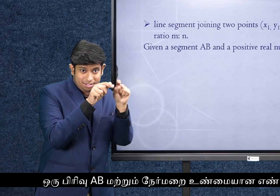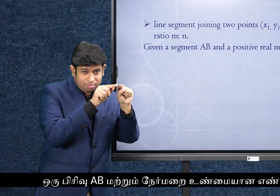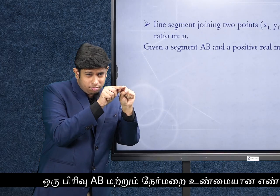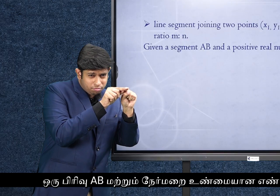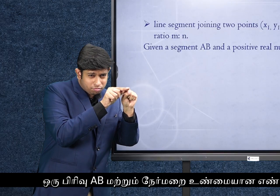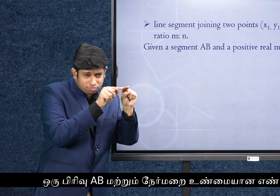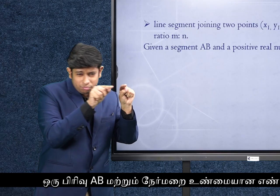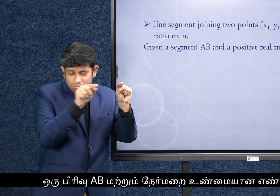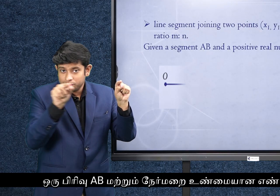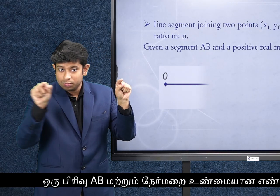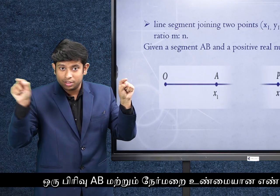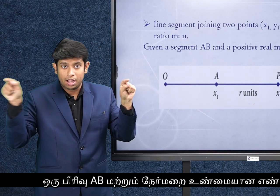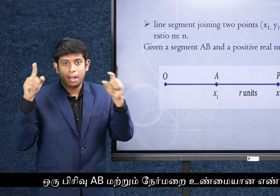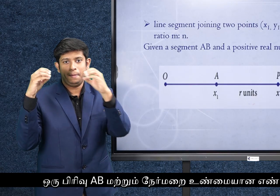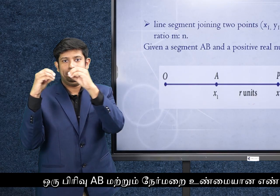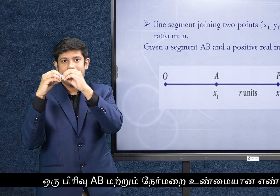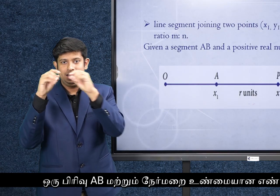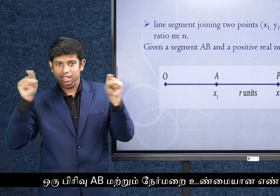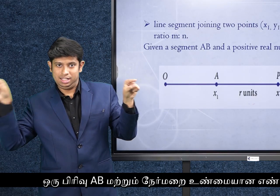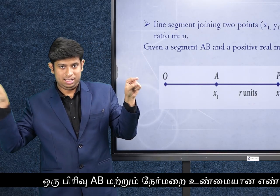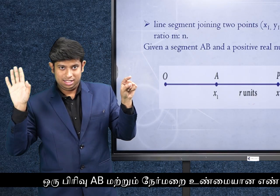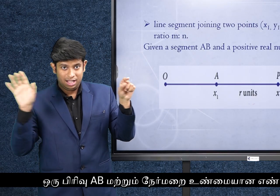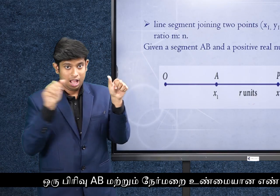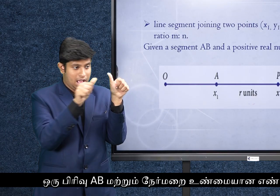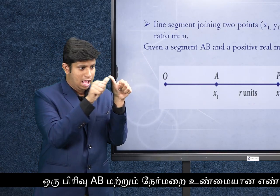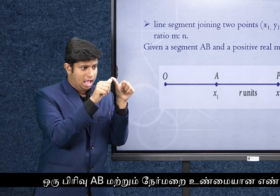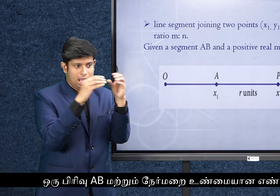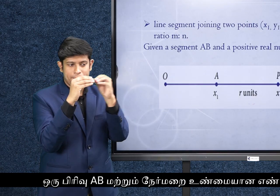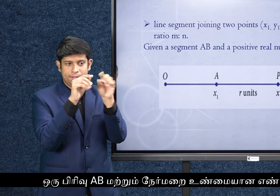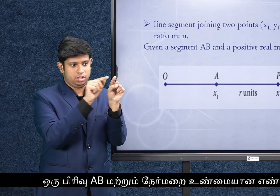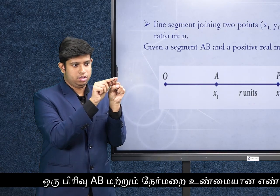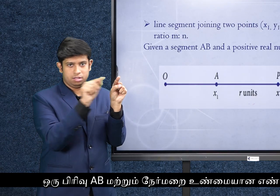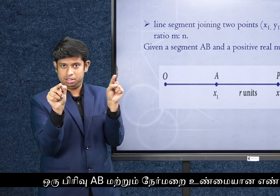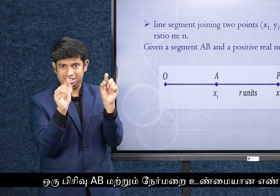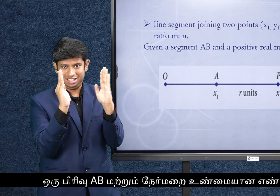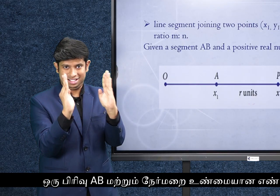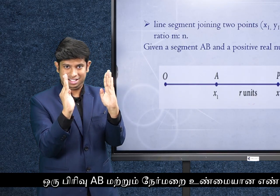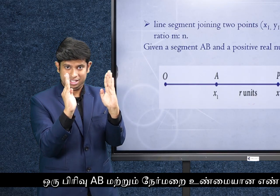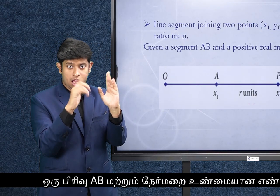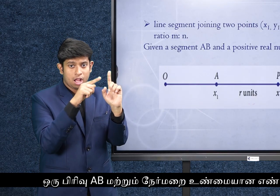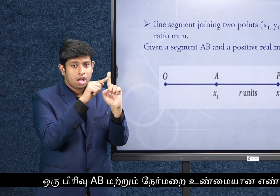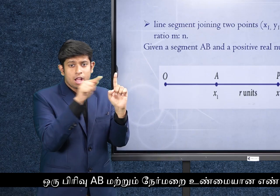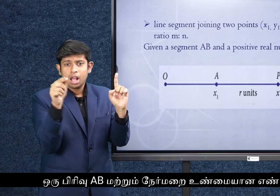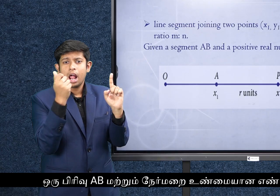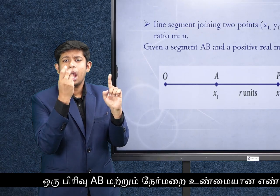பி மற்றும் நேர்மறை உண்மையான எண் ஆர் கொடுக்கப்பட்டது.